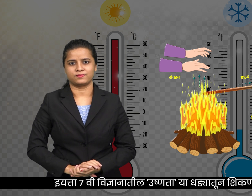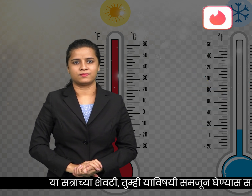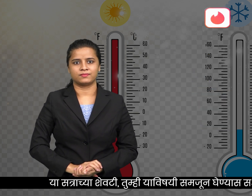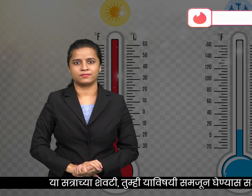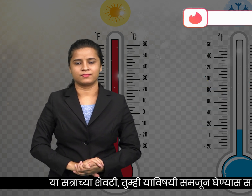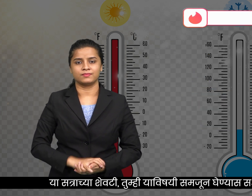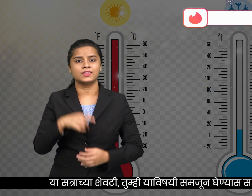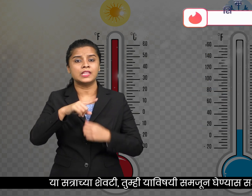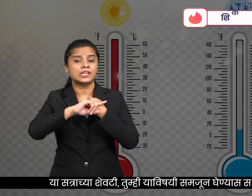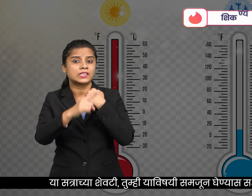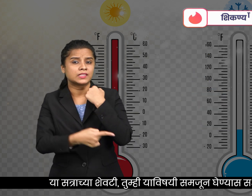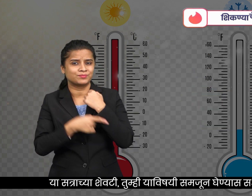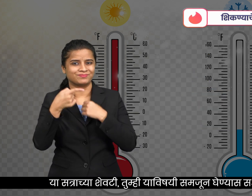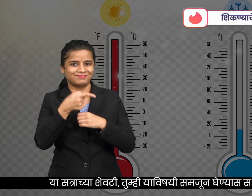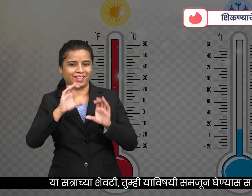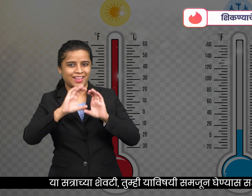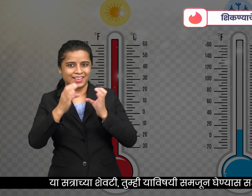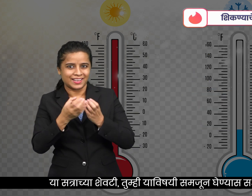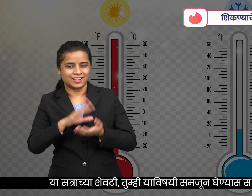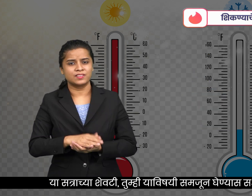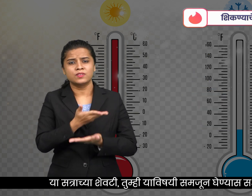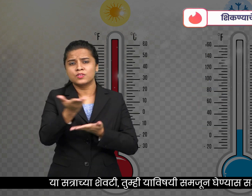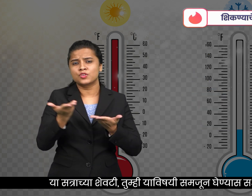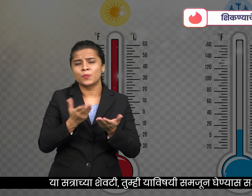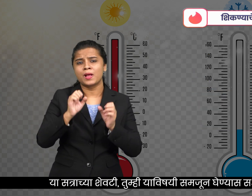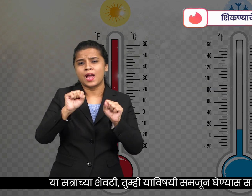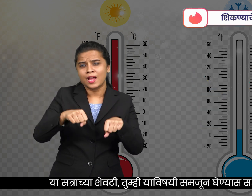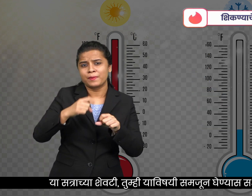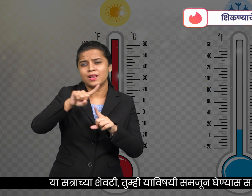या सत्राच्या शेवटी तुम्ही याविषयी समजून घेण्यास सक्षम असाल.